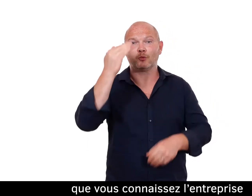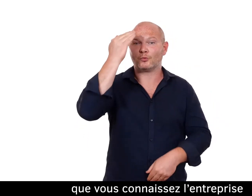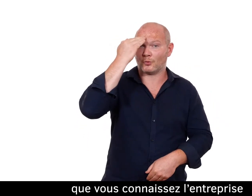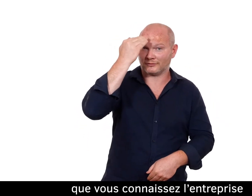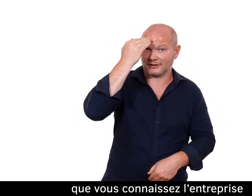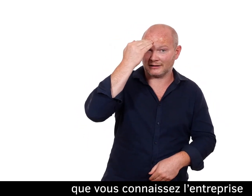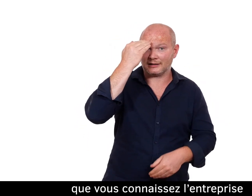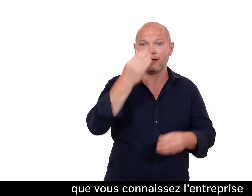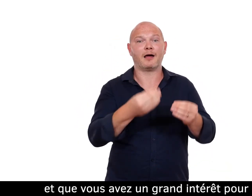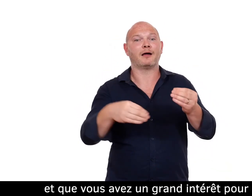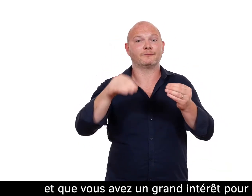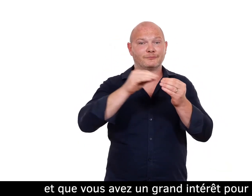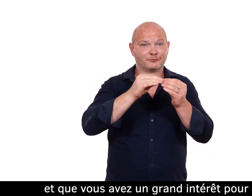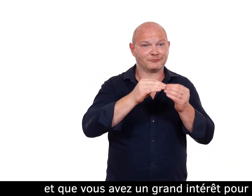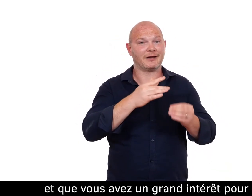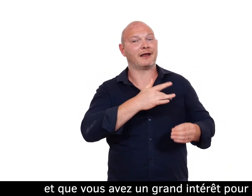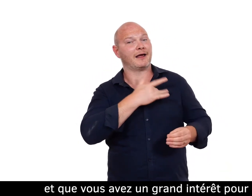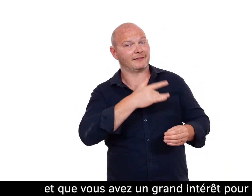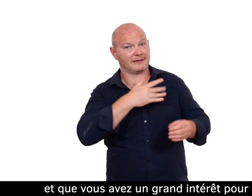et que vous avez un grand intérêt pour elle.